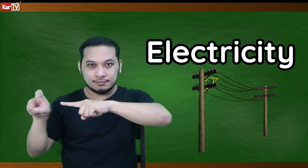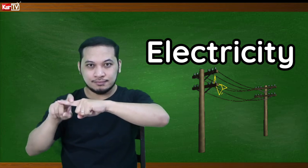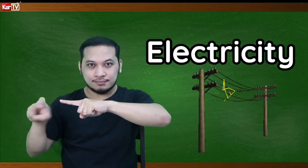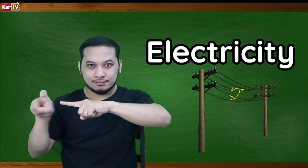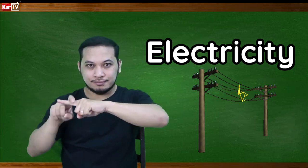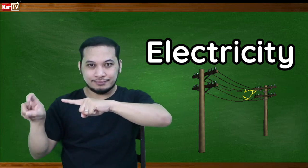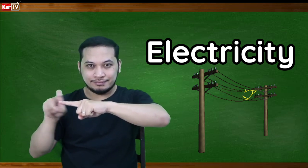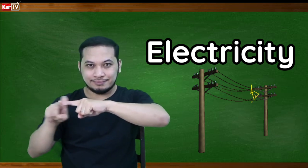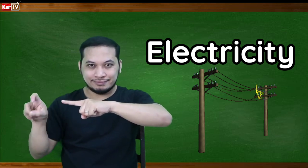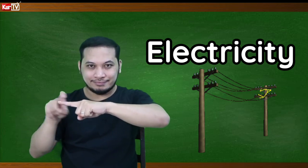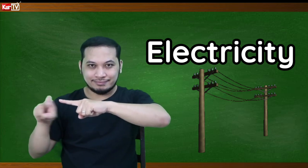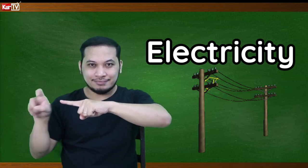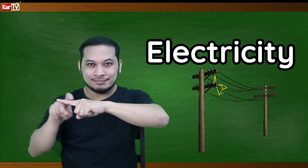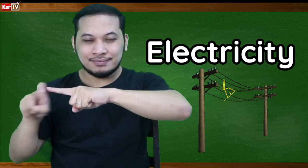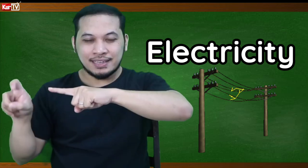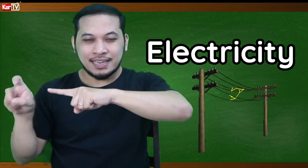Electricity. Electricity. Electricity.